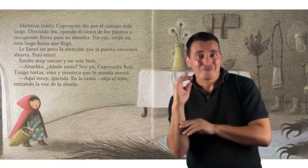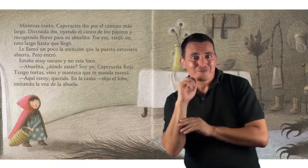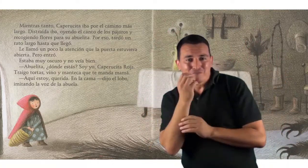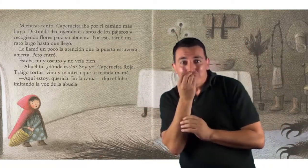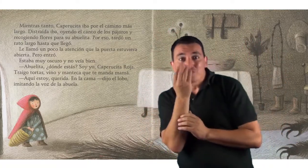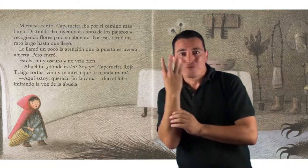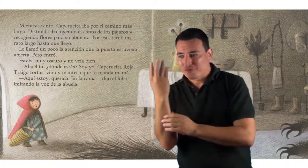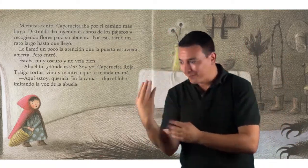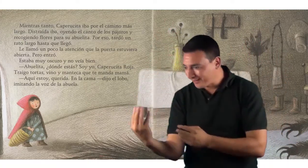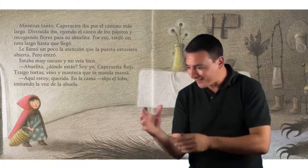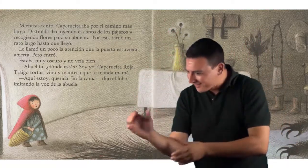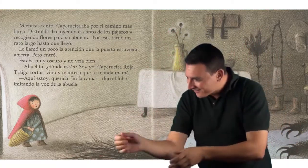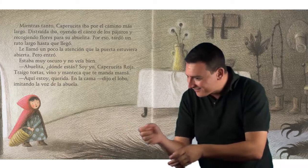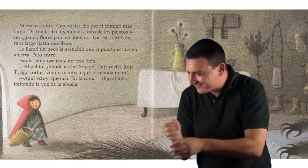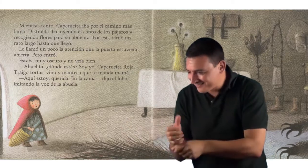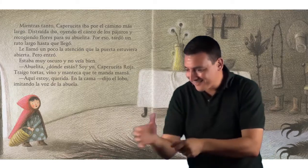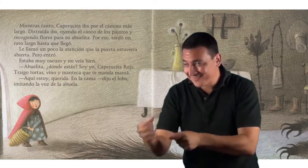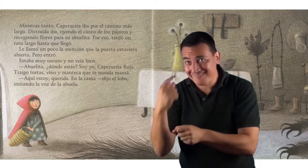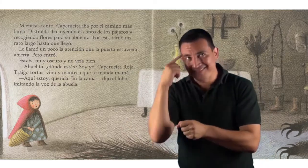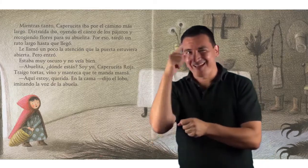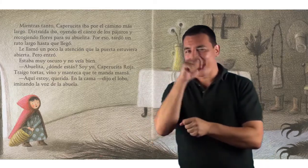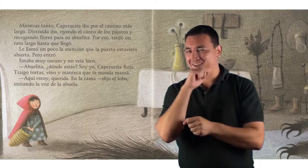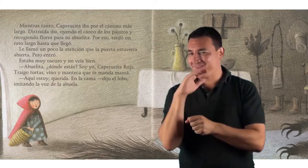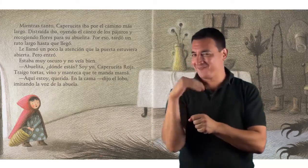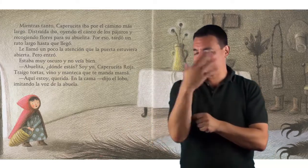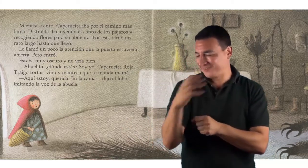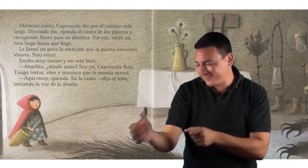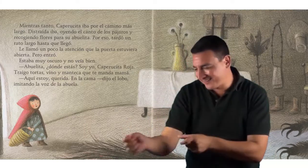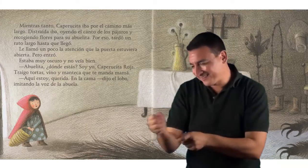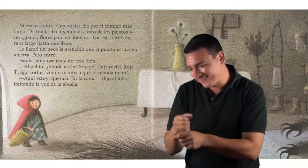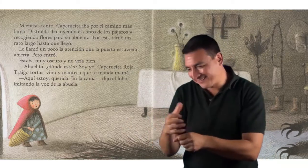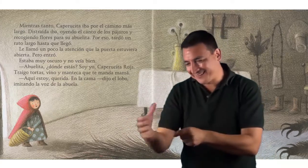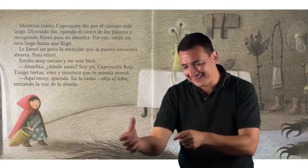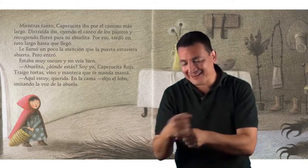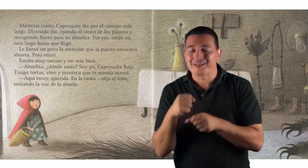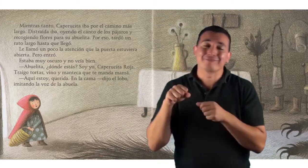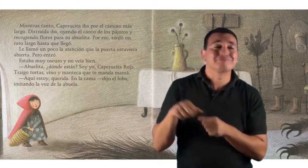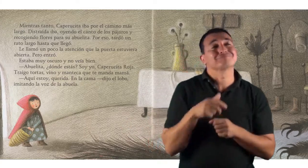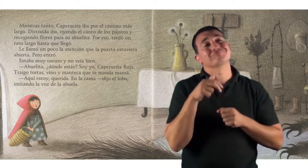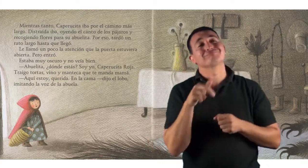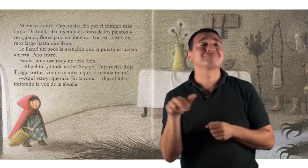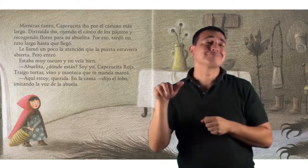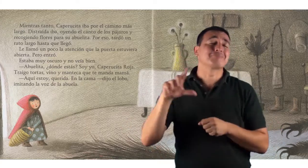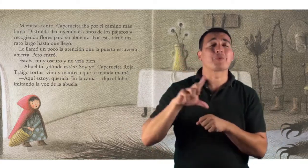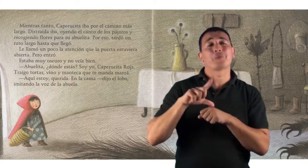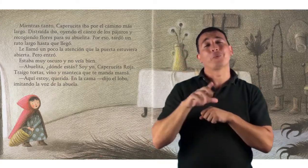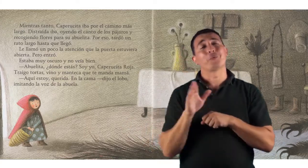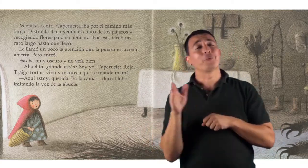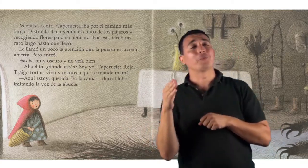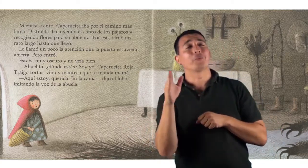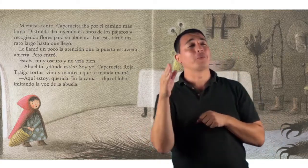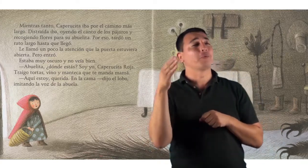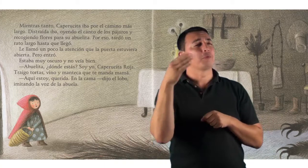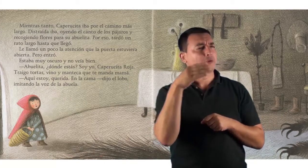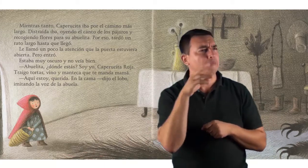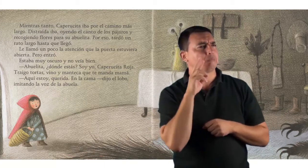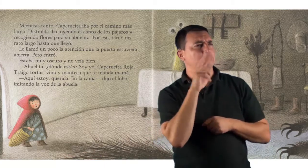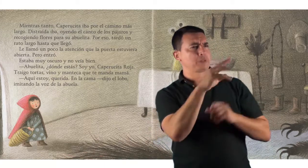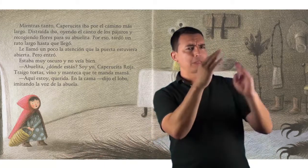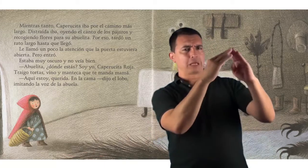recogiendo flores para su abuelita. Por eso tardó un rato largo hasta que llegó. Le llamó un poco la atención que la puerta